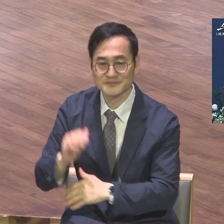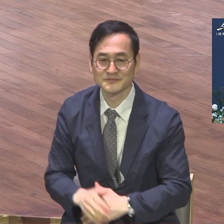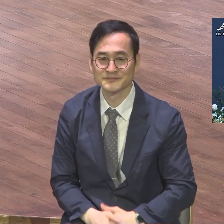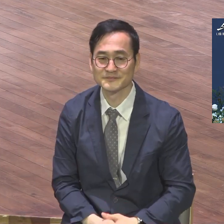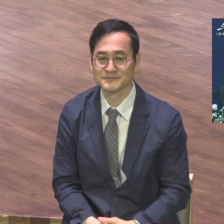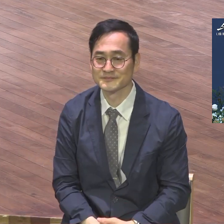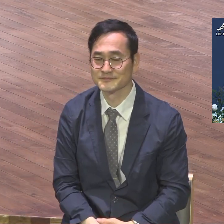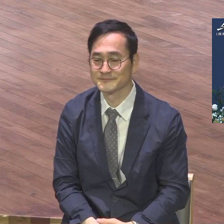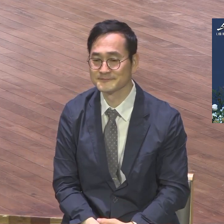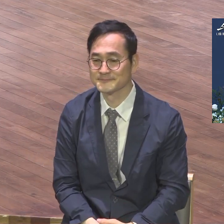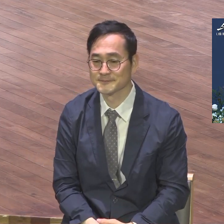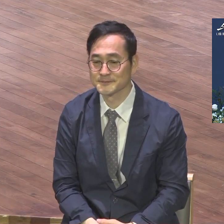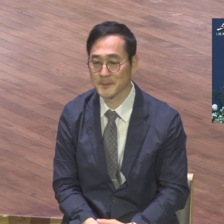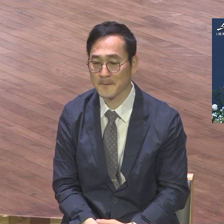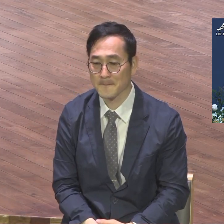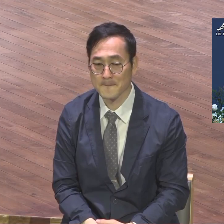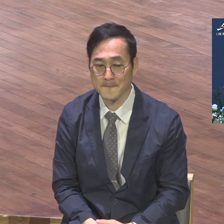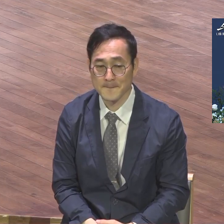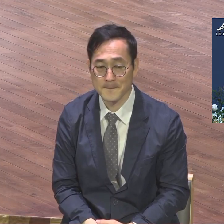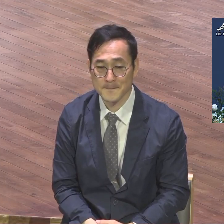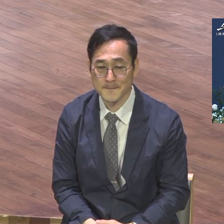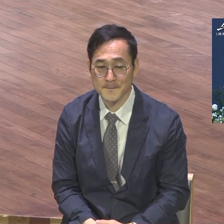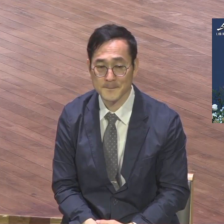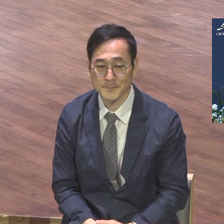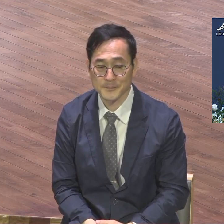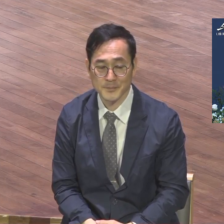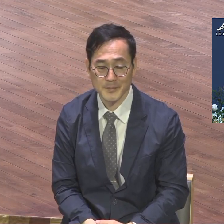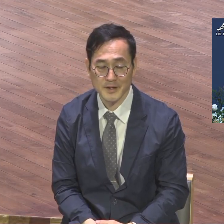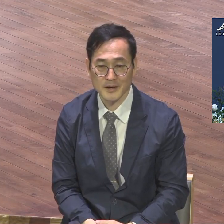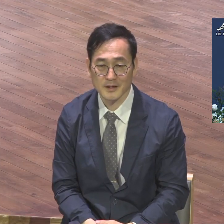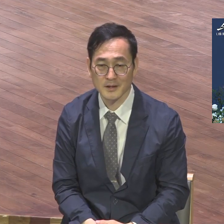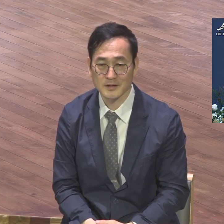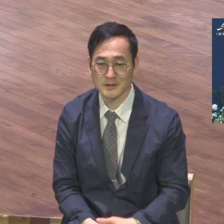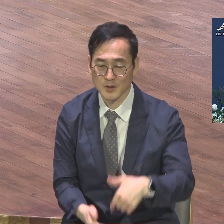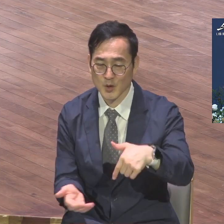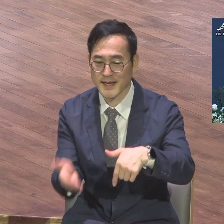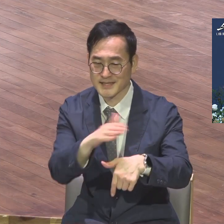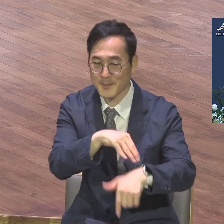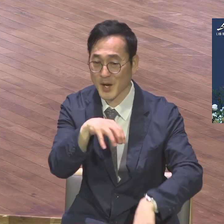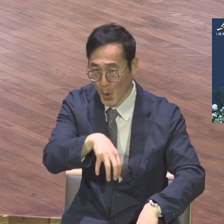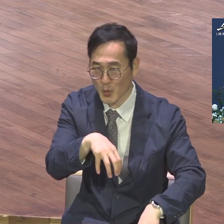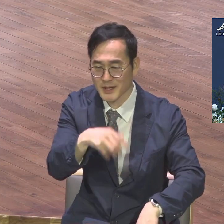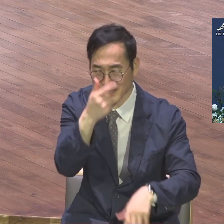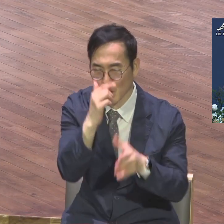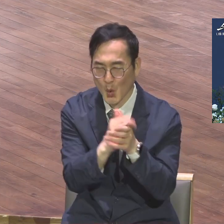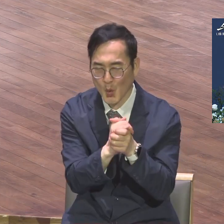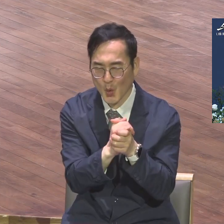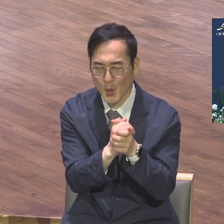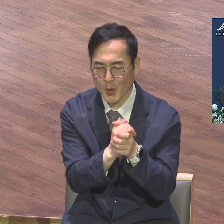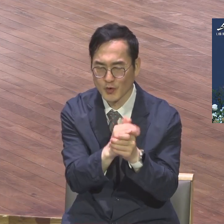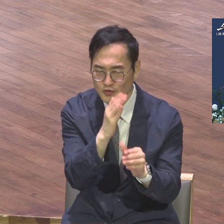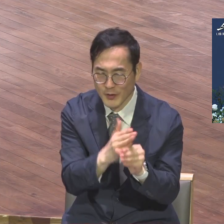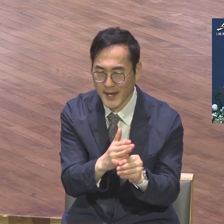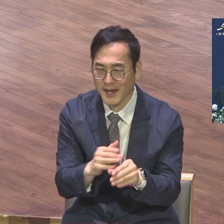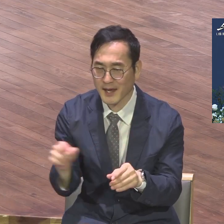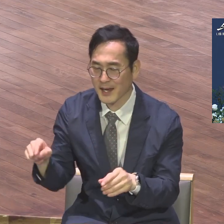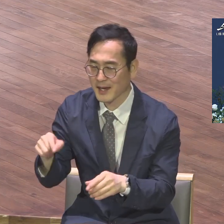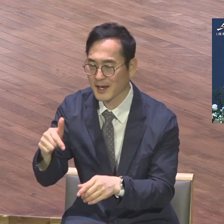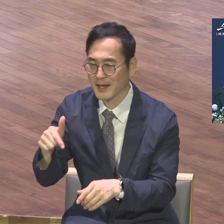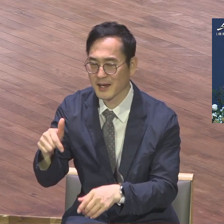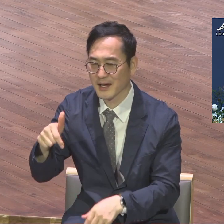예수님께서 그렇게 하셨습니다. 겟세마네에서의 기도 후에 가룟 유다의 배신으로 붙잡히죠.